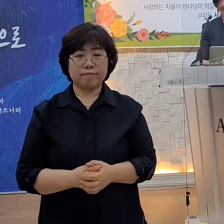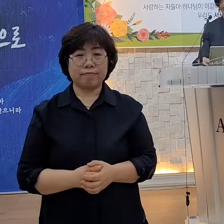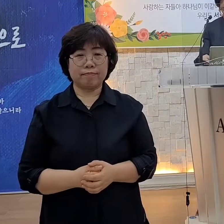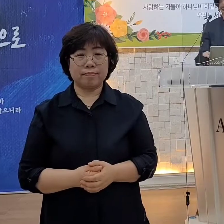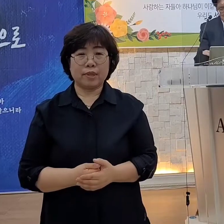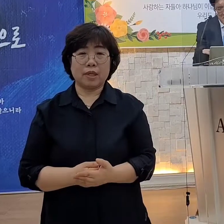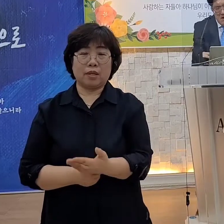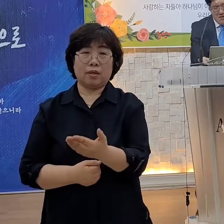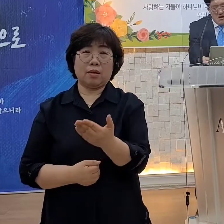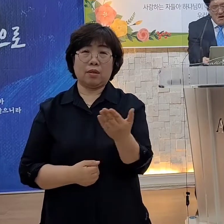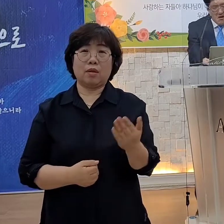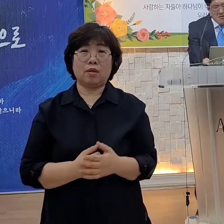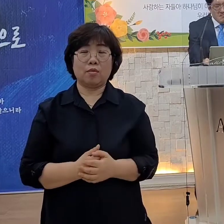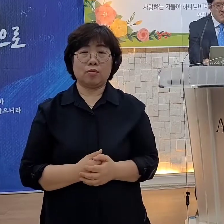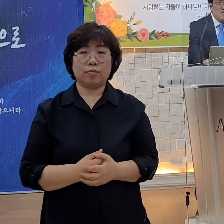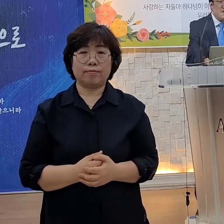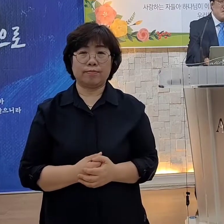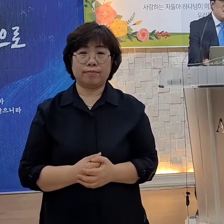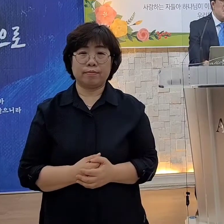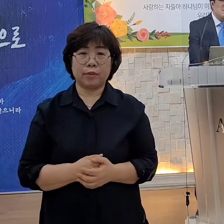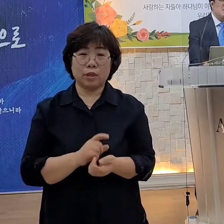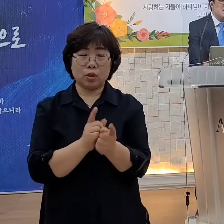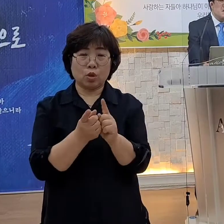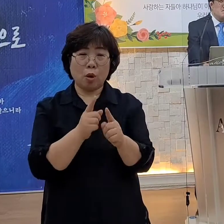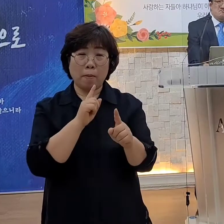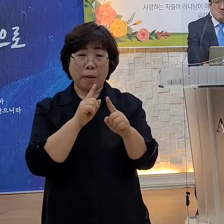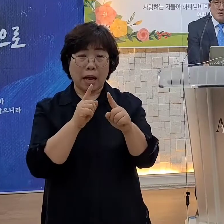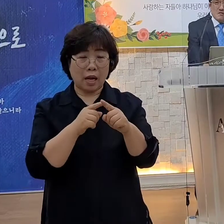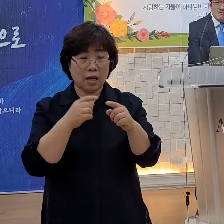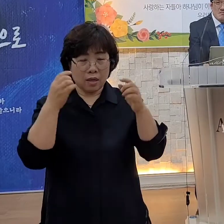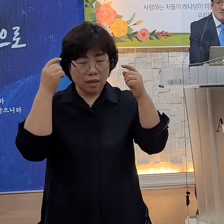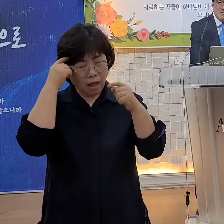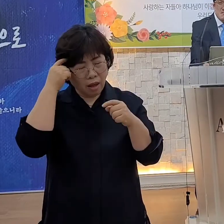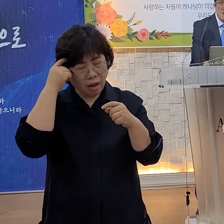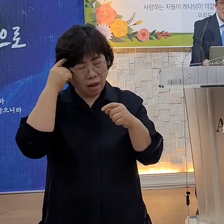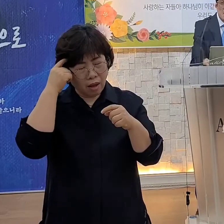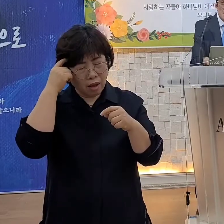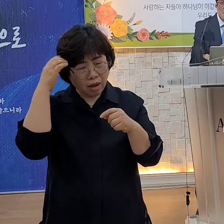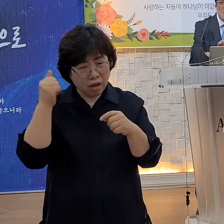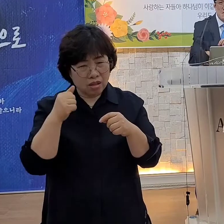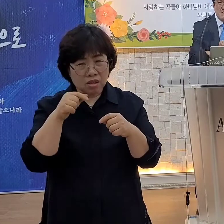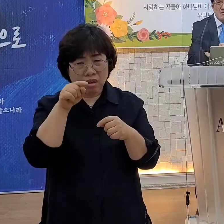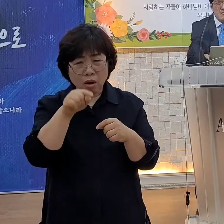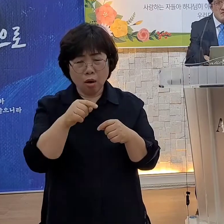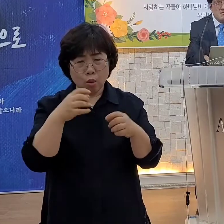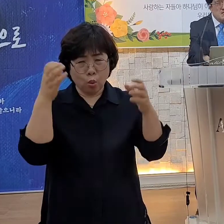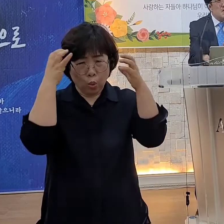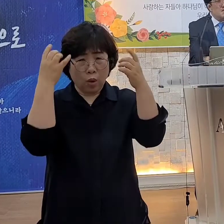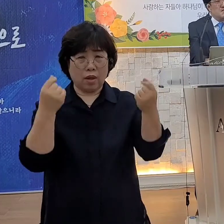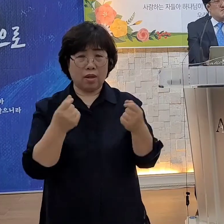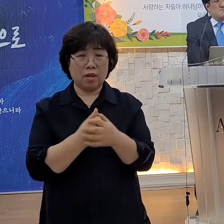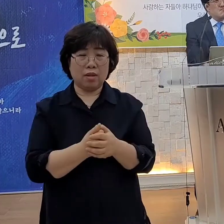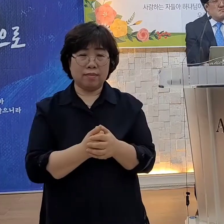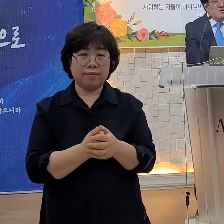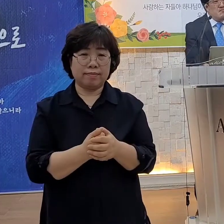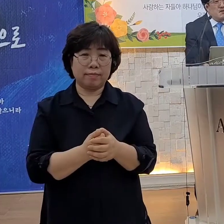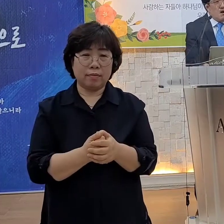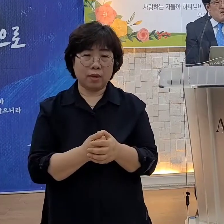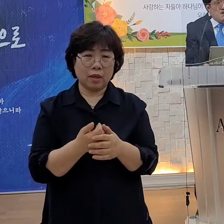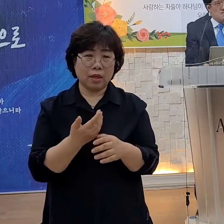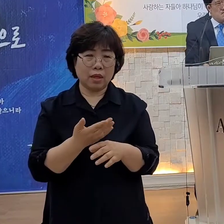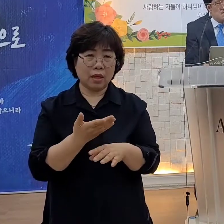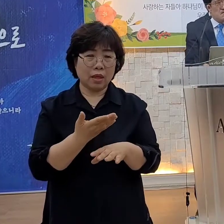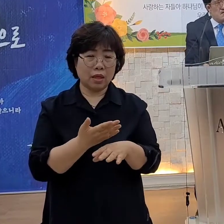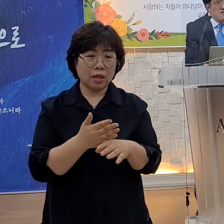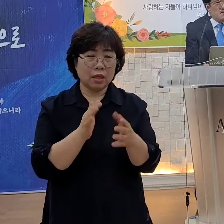여러분 이런 말이나 사실 생각 자체가 고통이잖아요. 맨날 뭐 남의 집 엄마는 천사 같은데 우리 집 엄마는 막